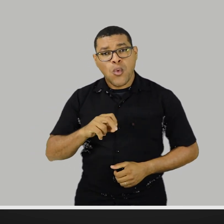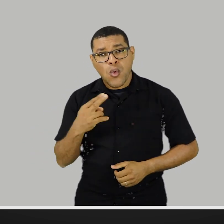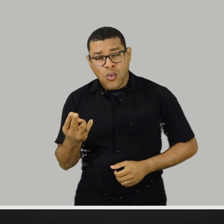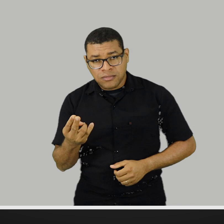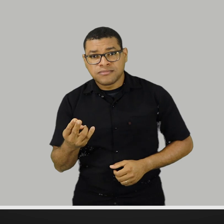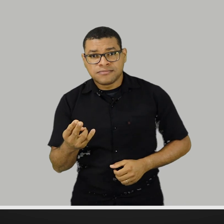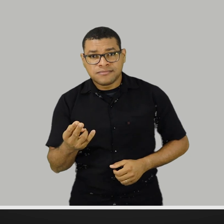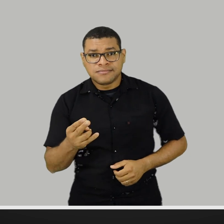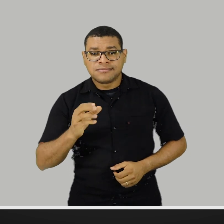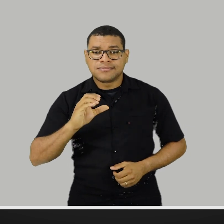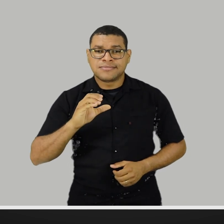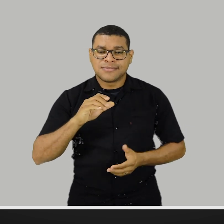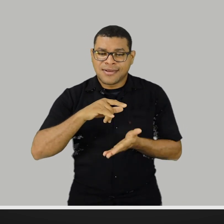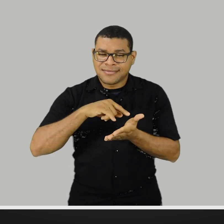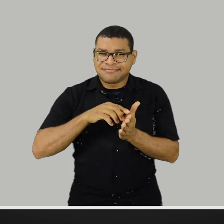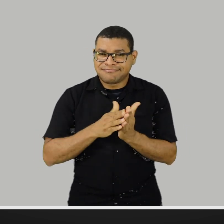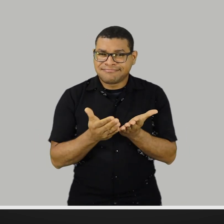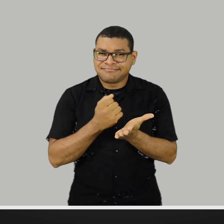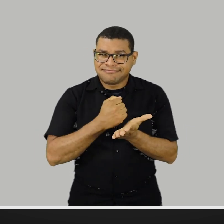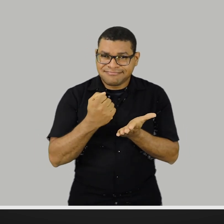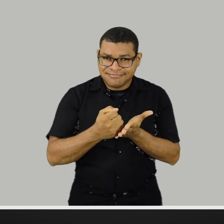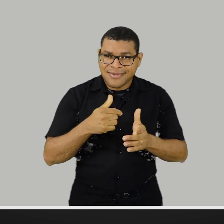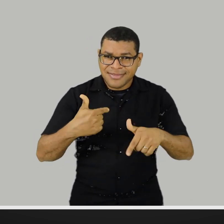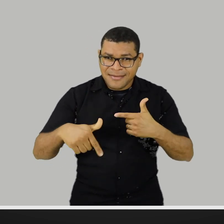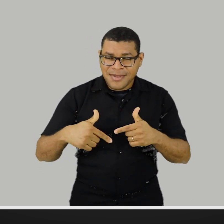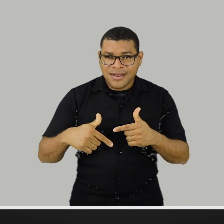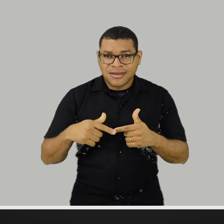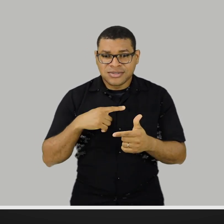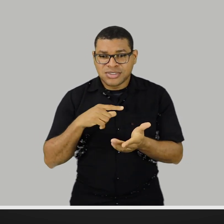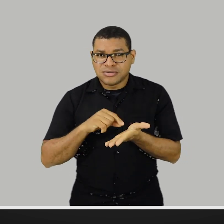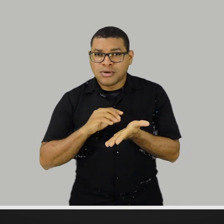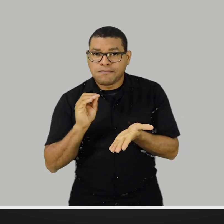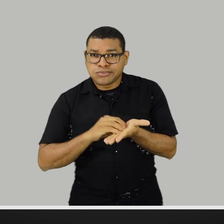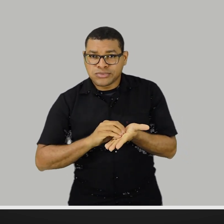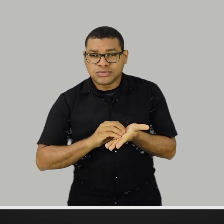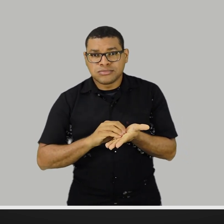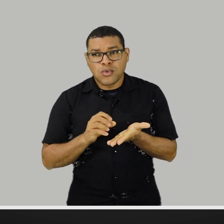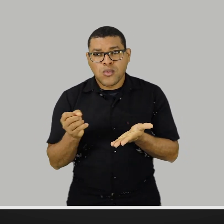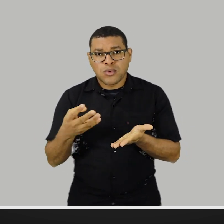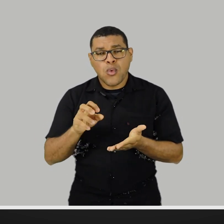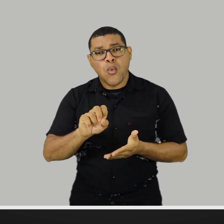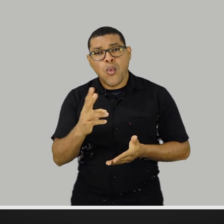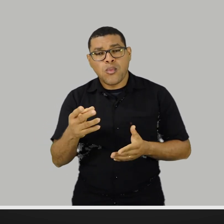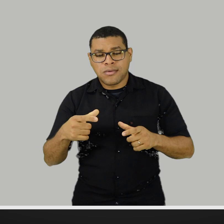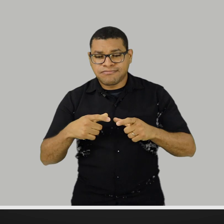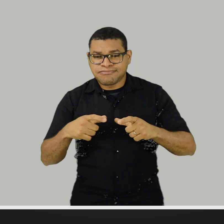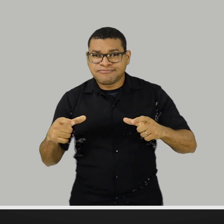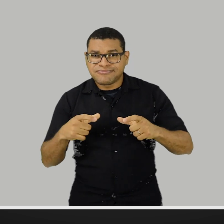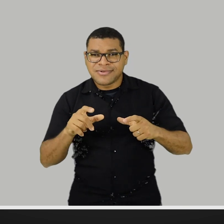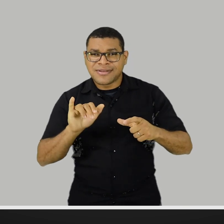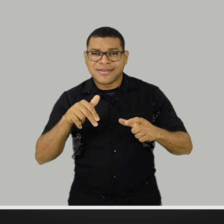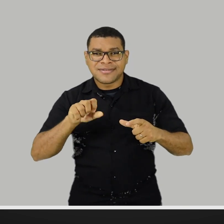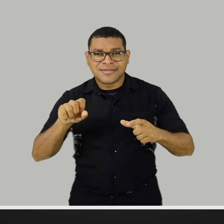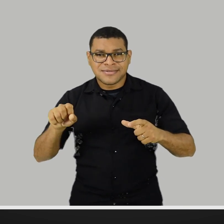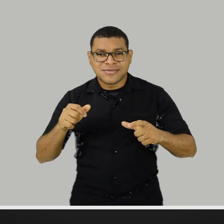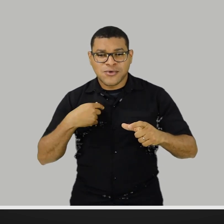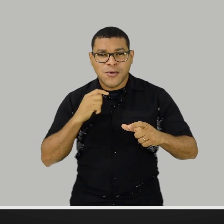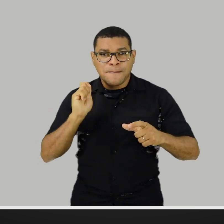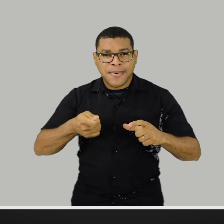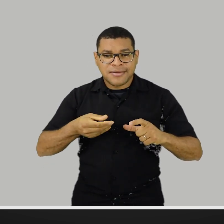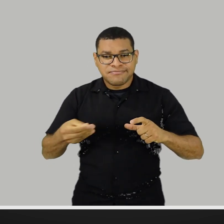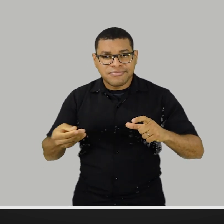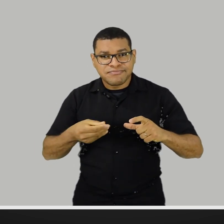CTPS registrada e atualizada ou carnê de INSS com recolhimento em dia no a